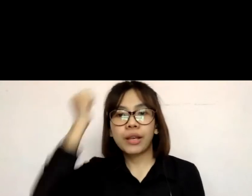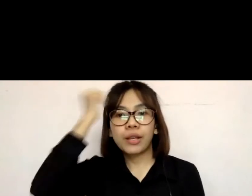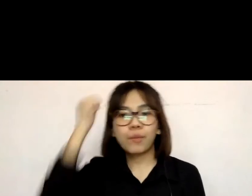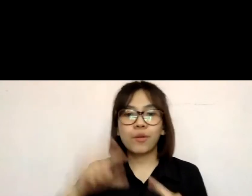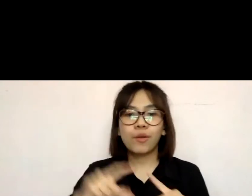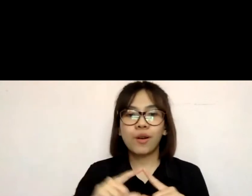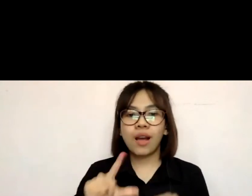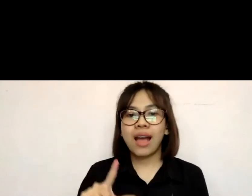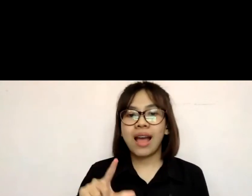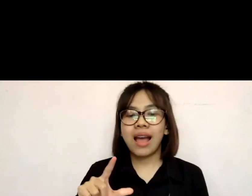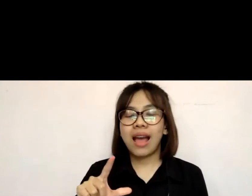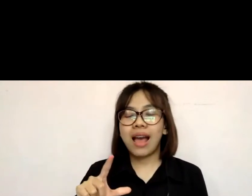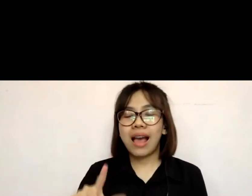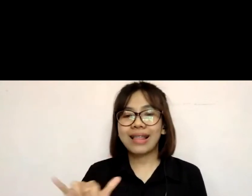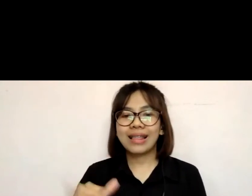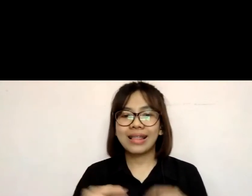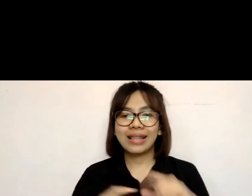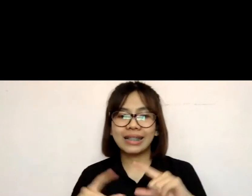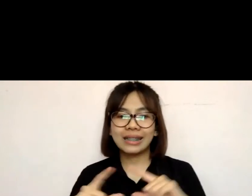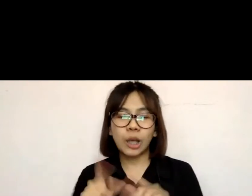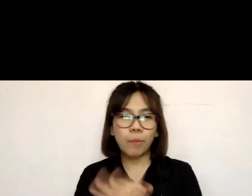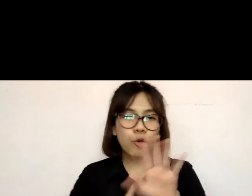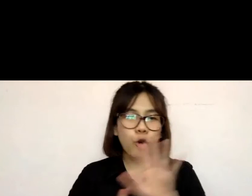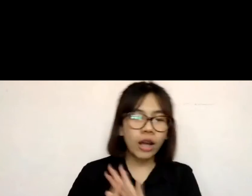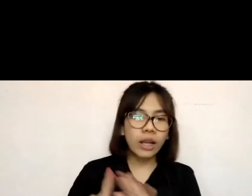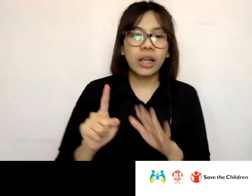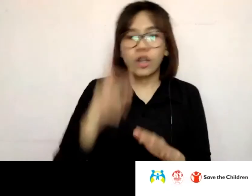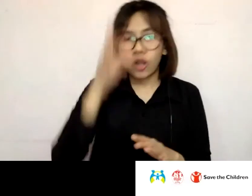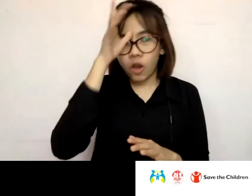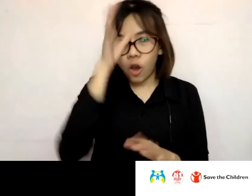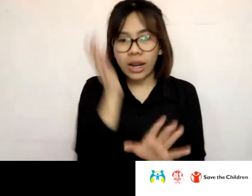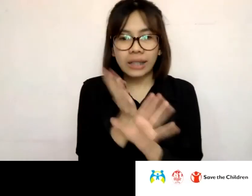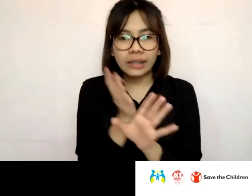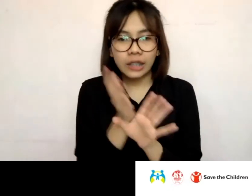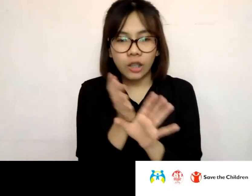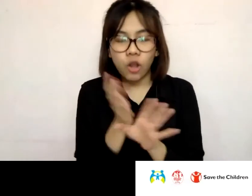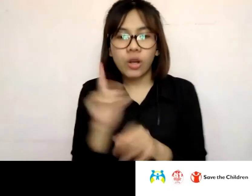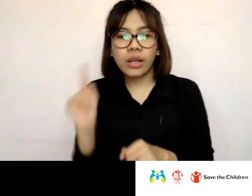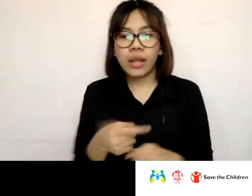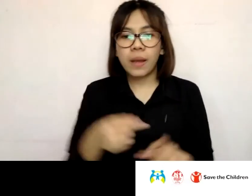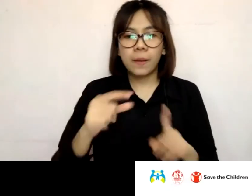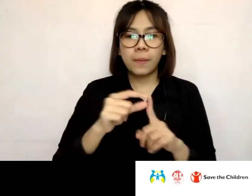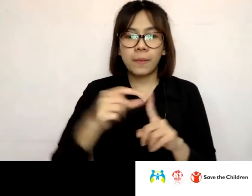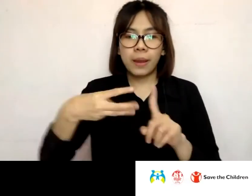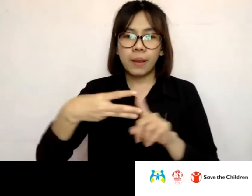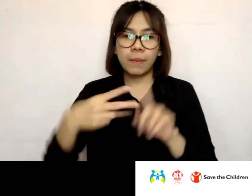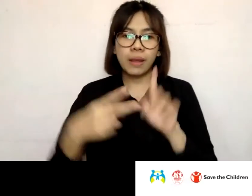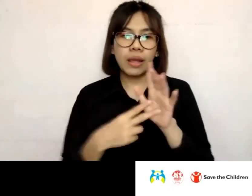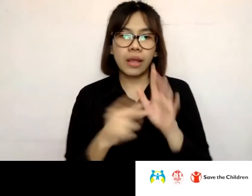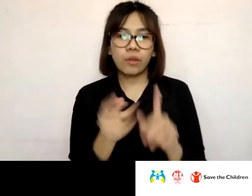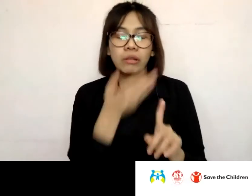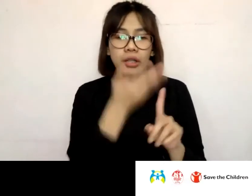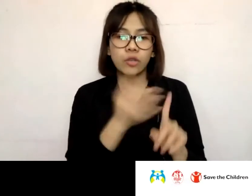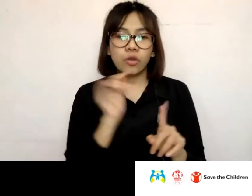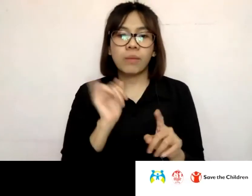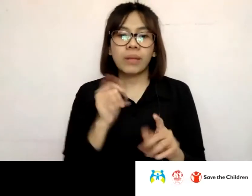mengungkap dari sisi ketenagaan. Jadi ada yang masih katanya lebih